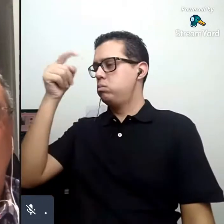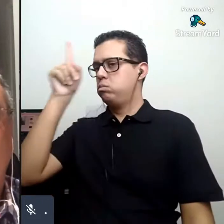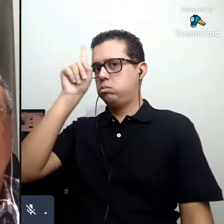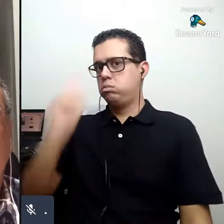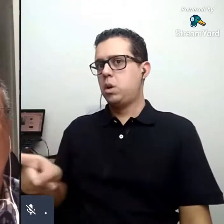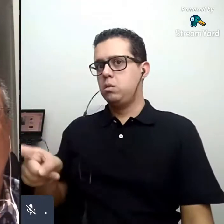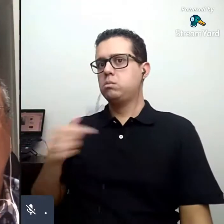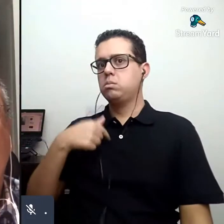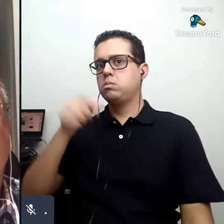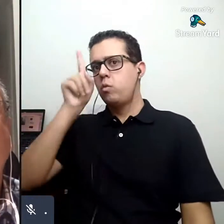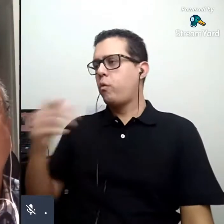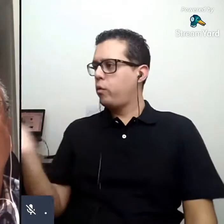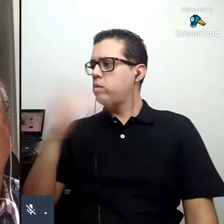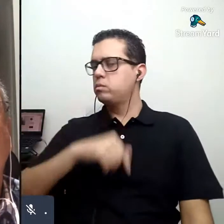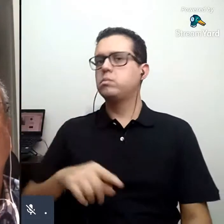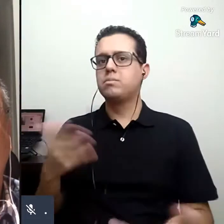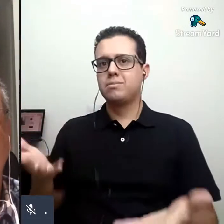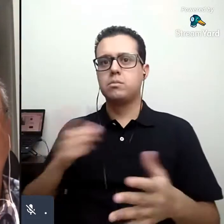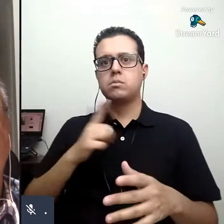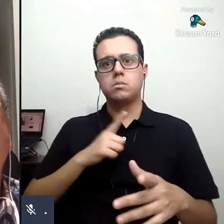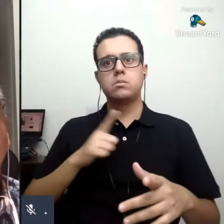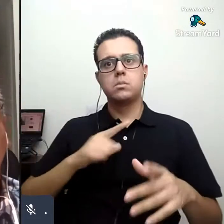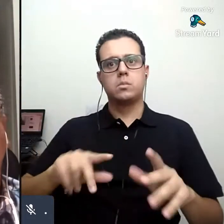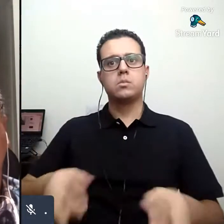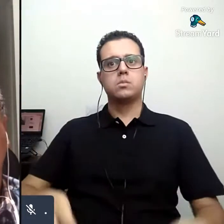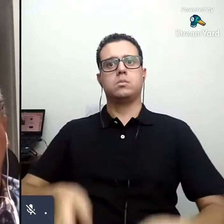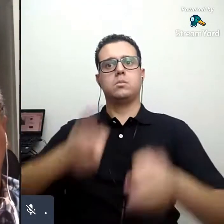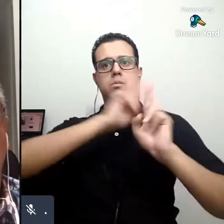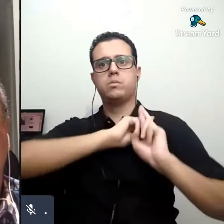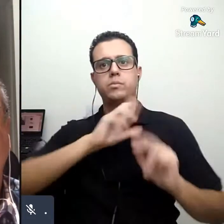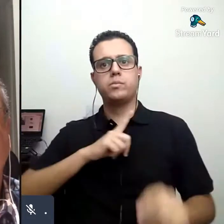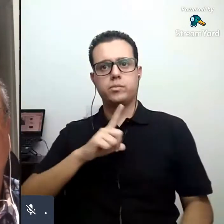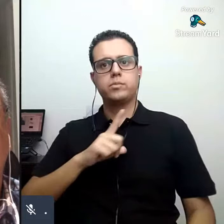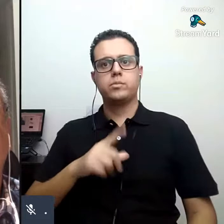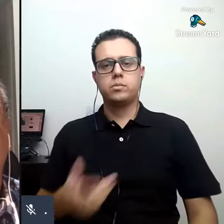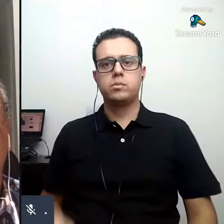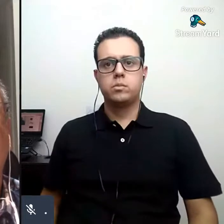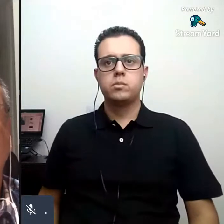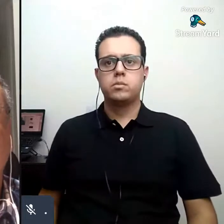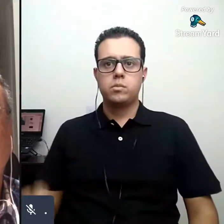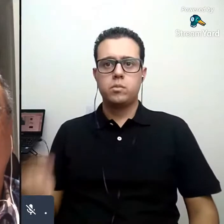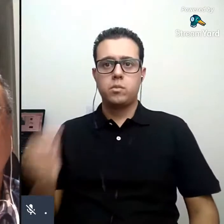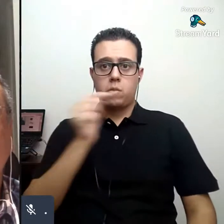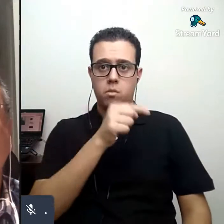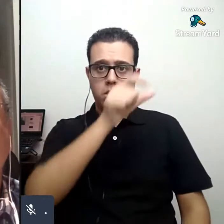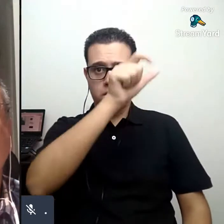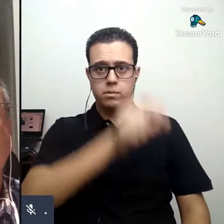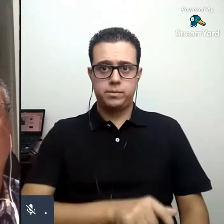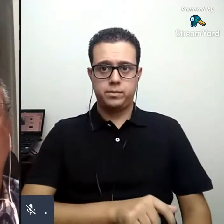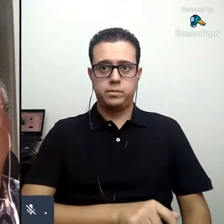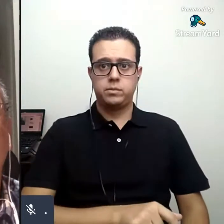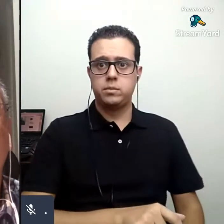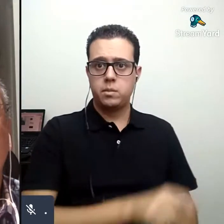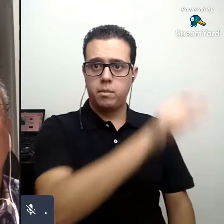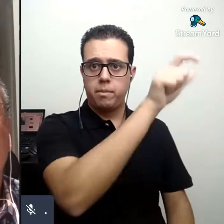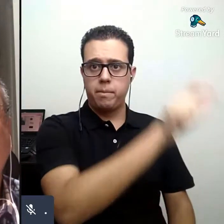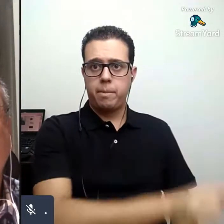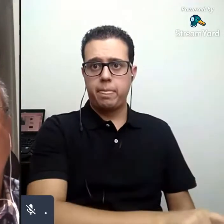pelo tetrarca da região. Ele era um oficial com autoridade, um oficial